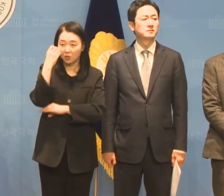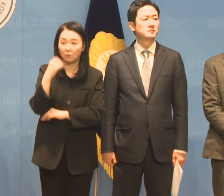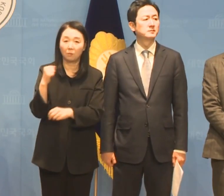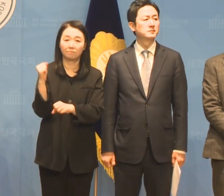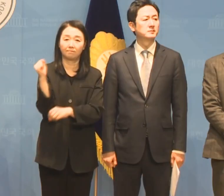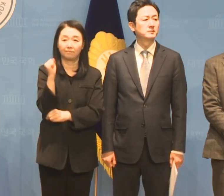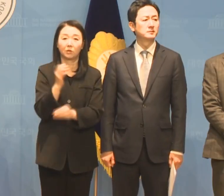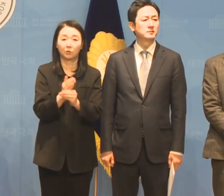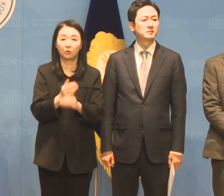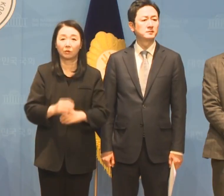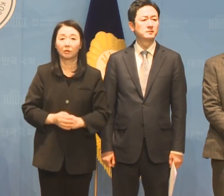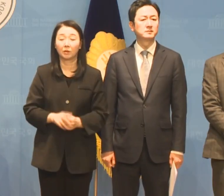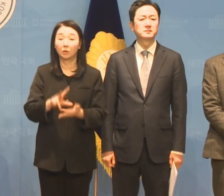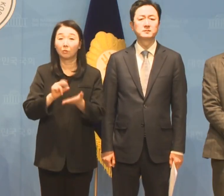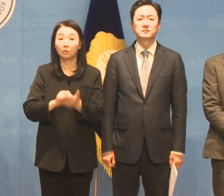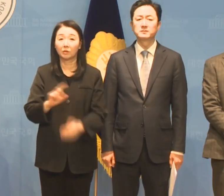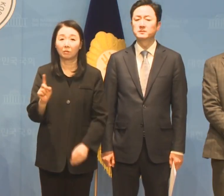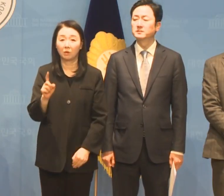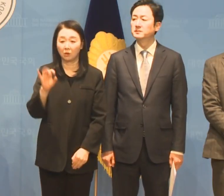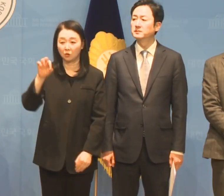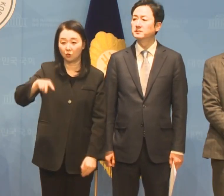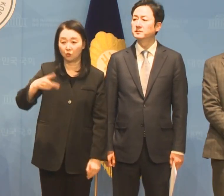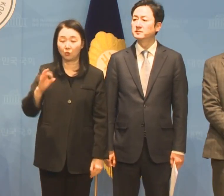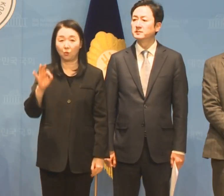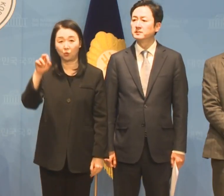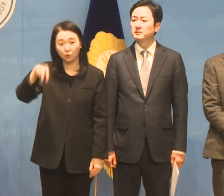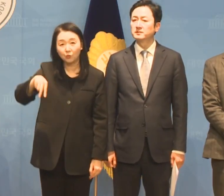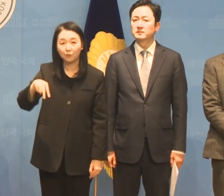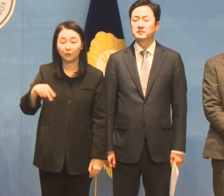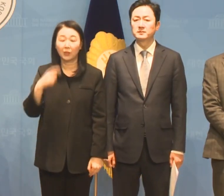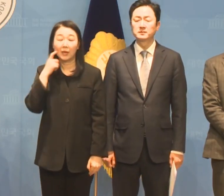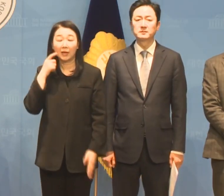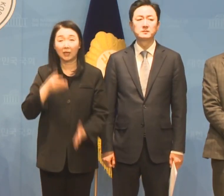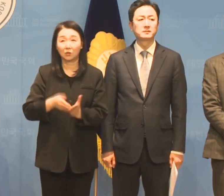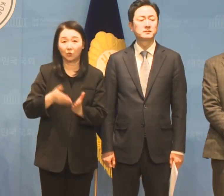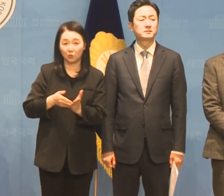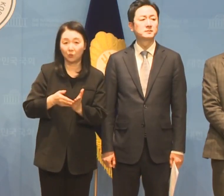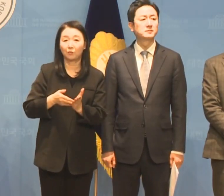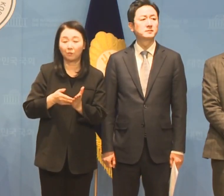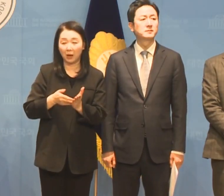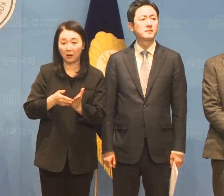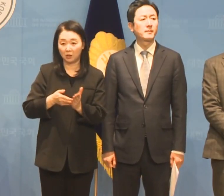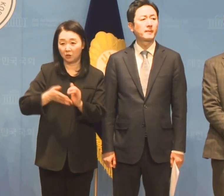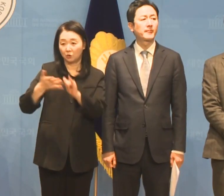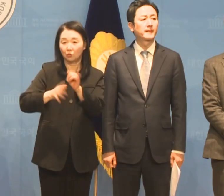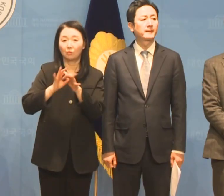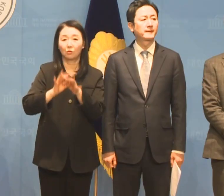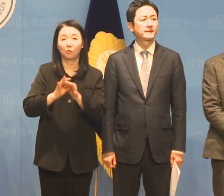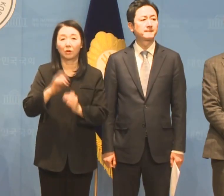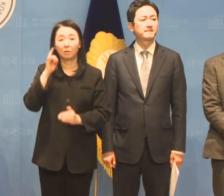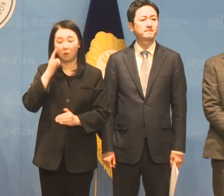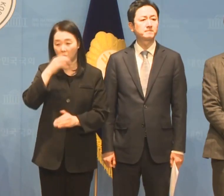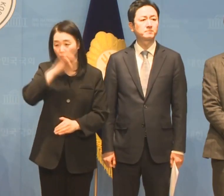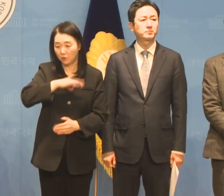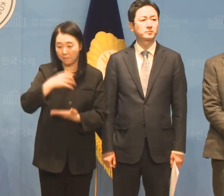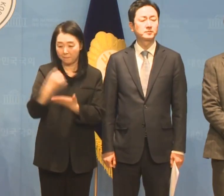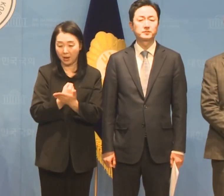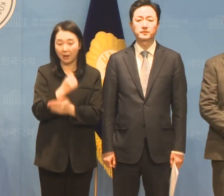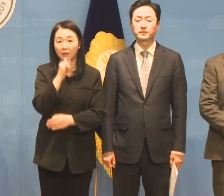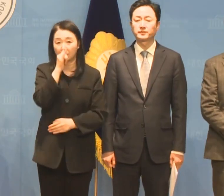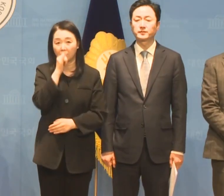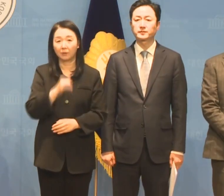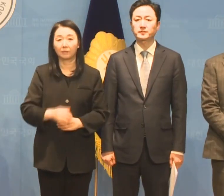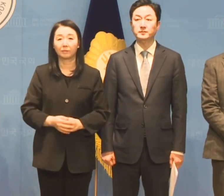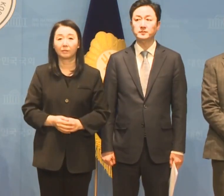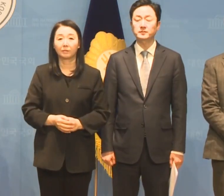있습니다. 가장 큰 문제는 유동규와 같은 가짜뉴스 유포자들이 유튜브를 통해 막대한 수익을 올리고